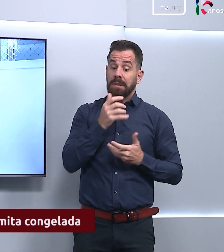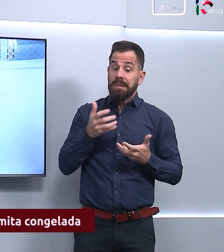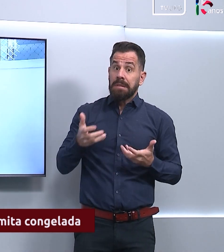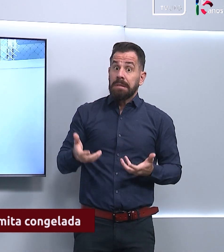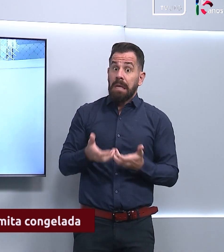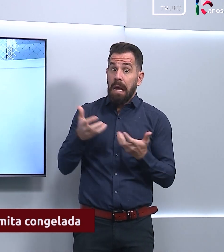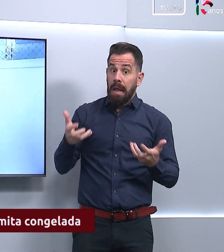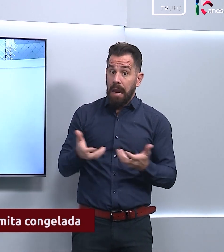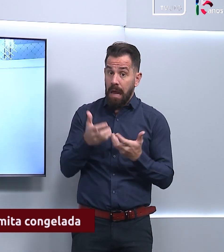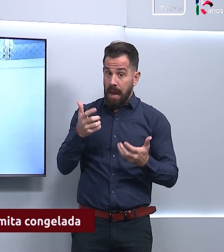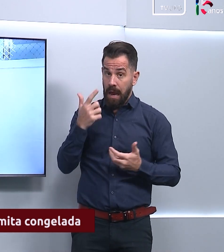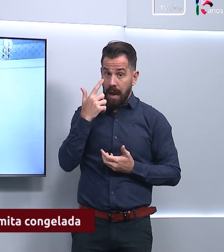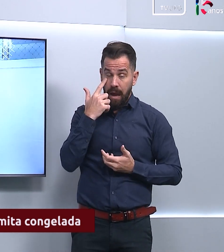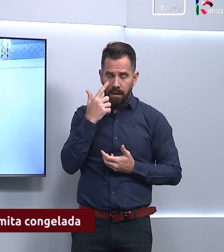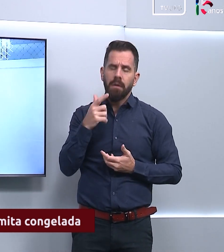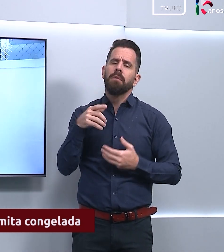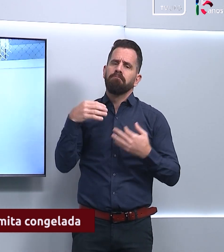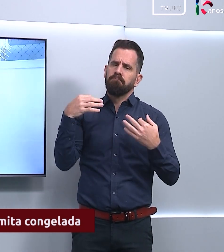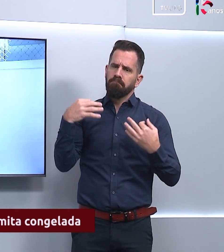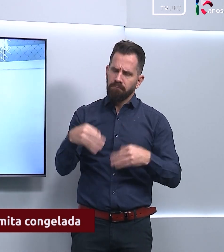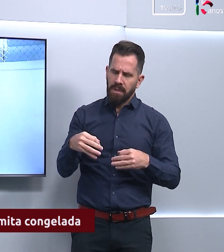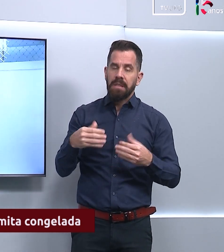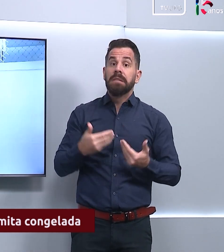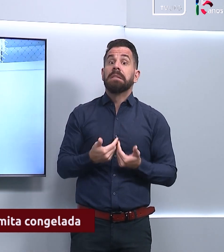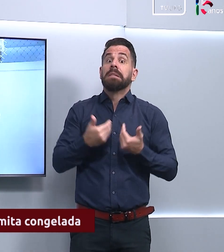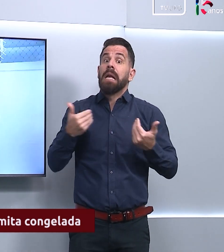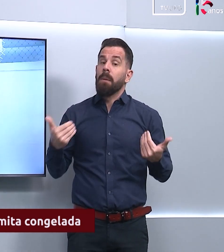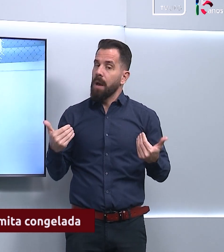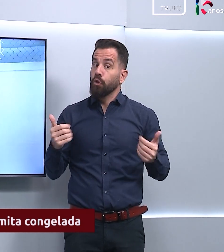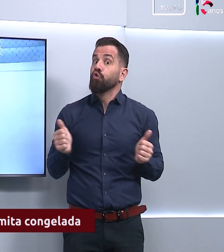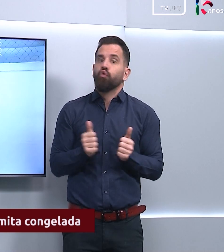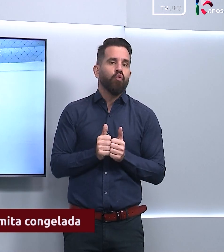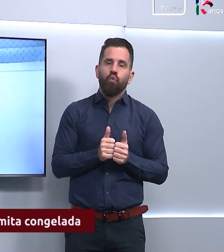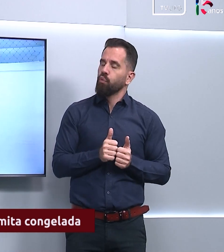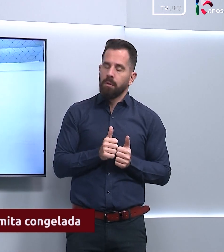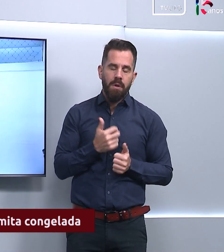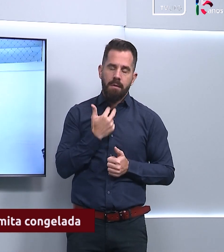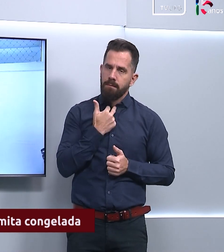têm que estar em vasilhas, em potes separados. E aí